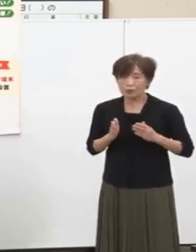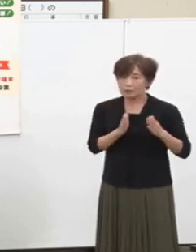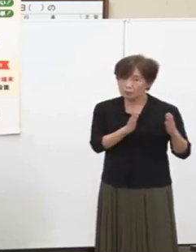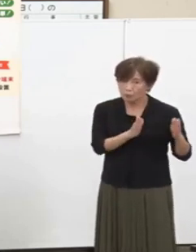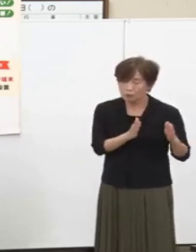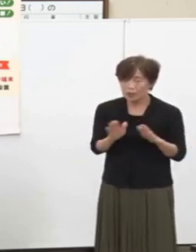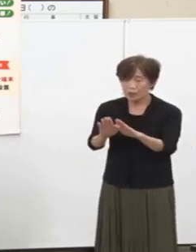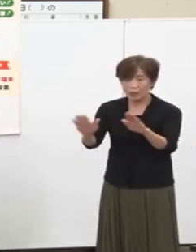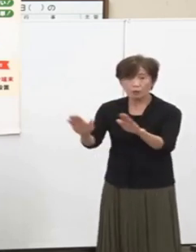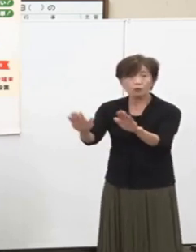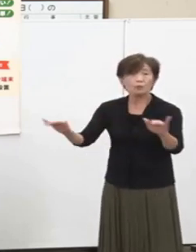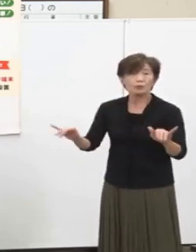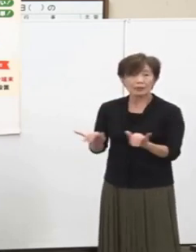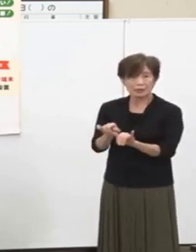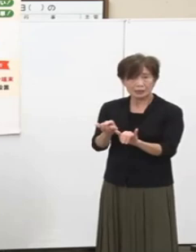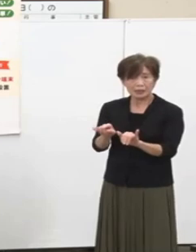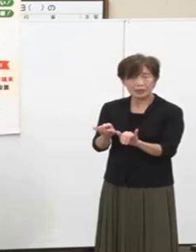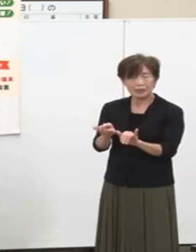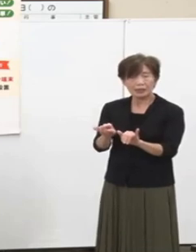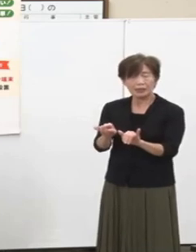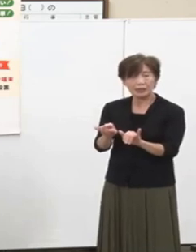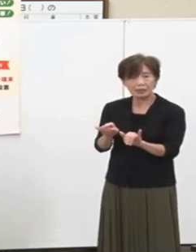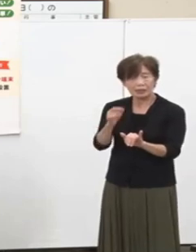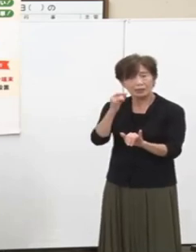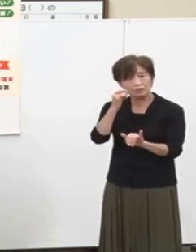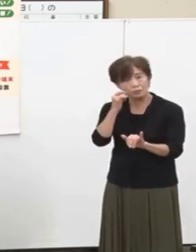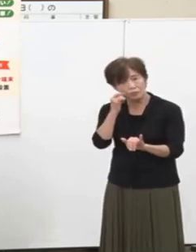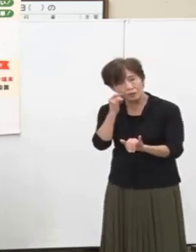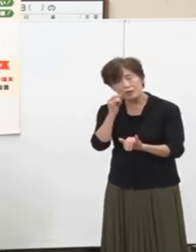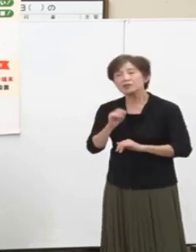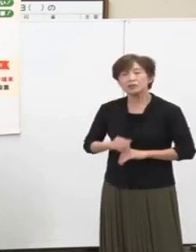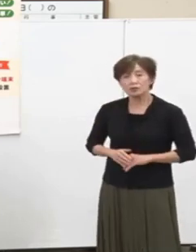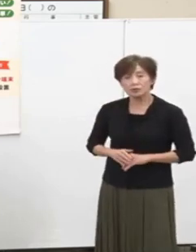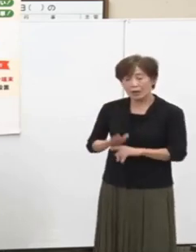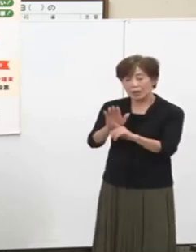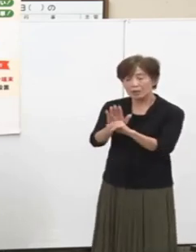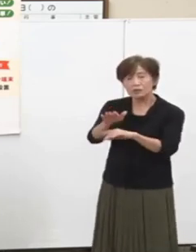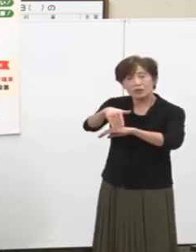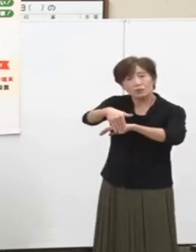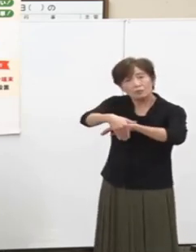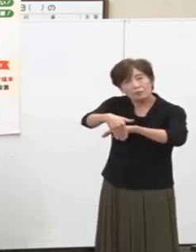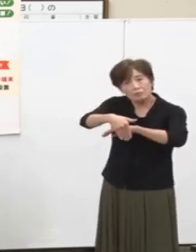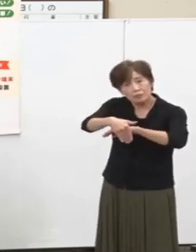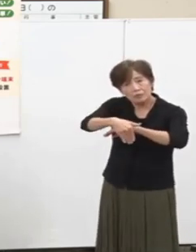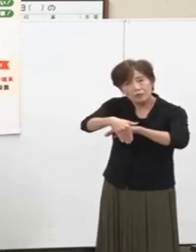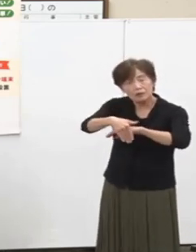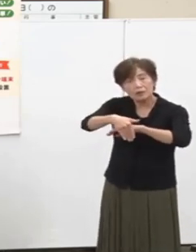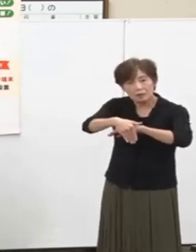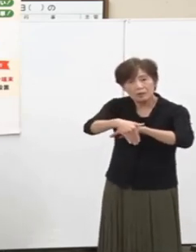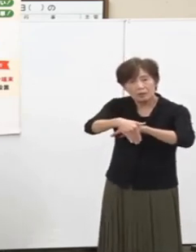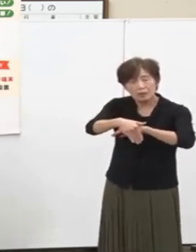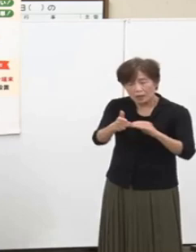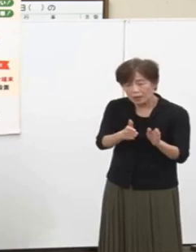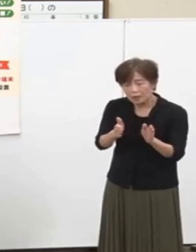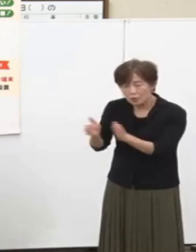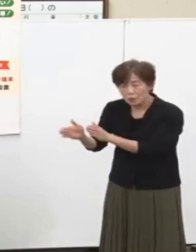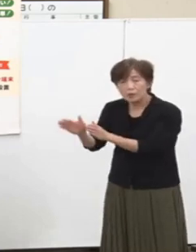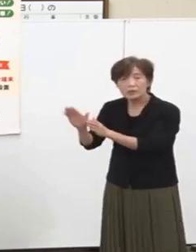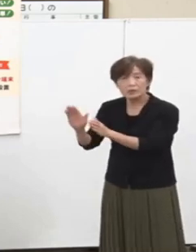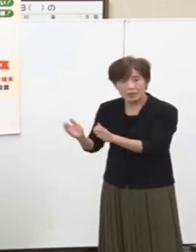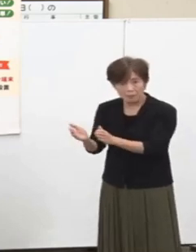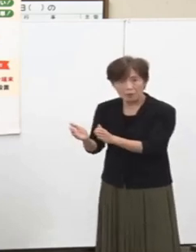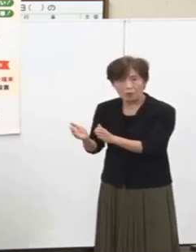ういった子どもたちに、難しいのはですね、こう支援の窓口やメニューを準備したとしても、その人たち